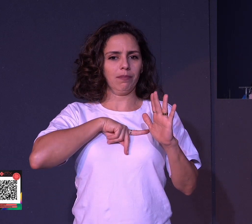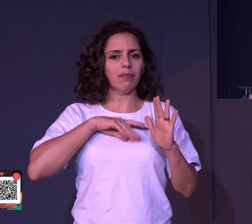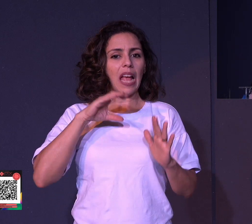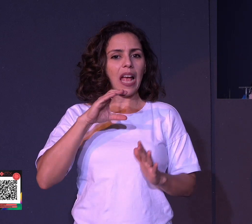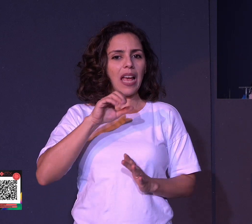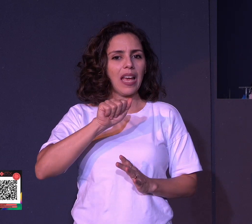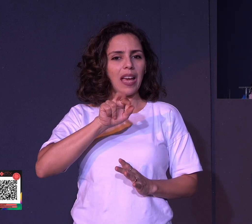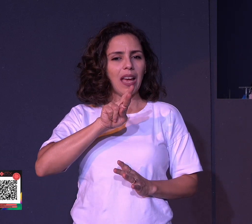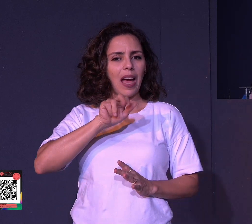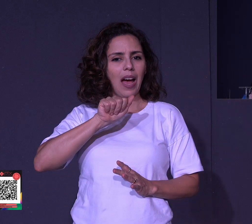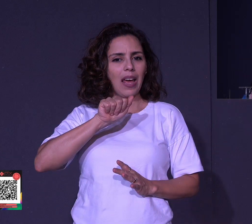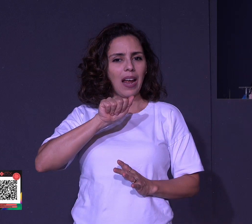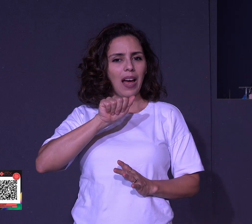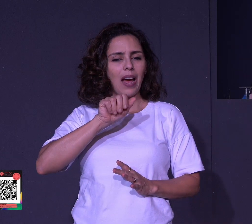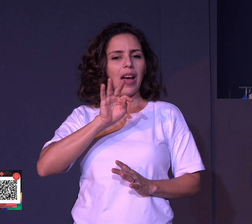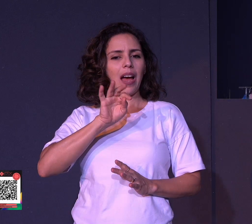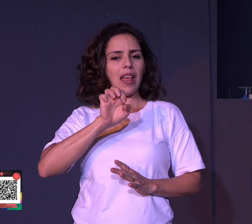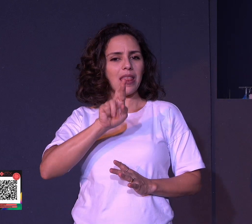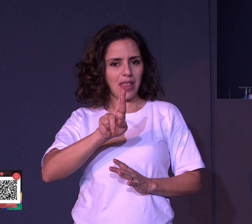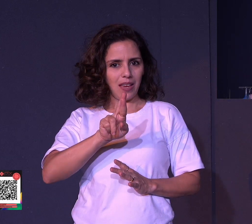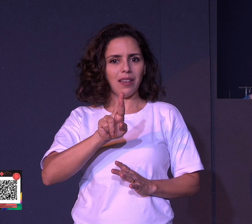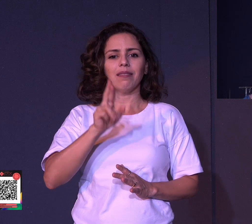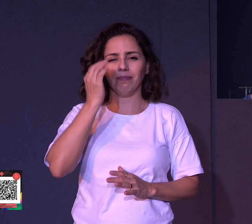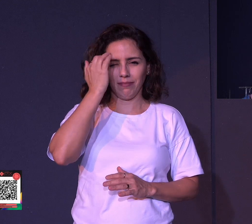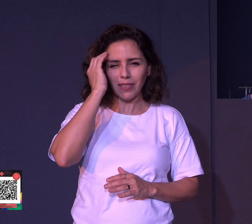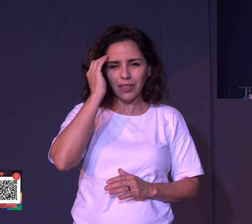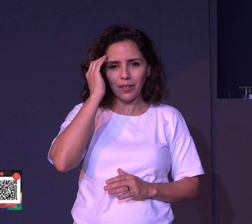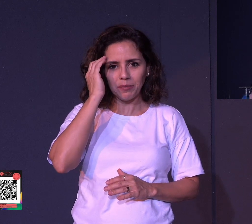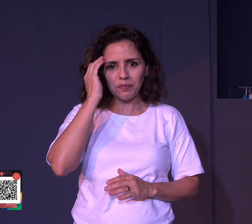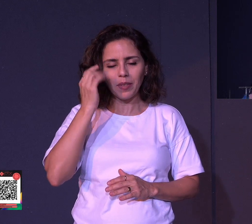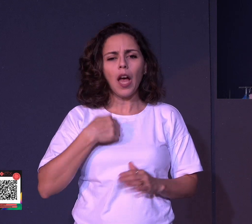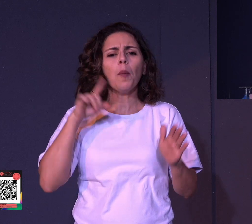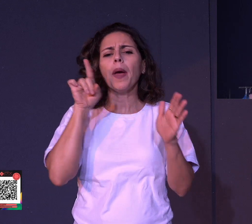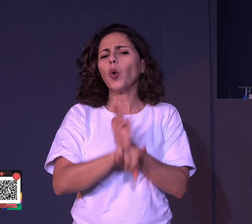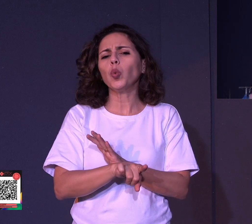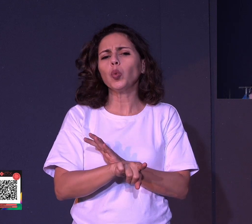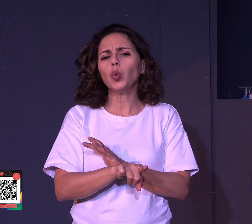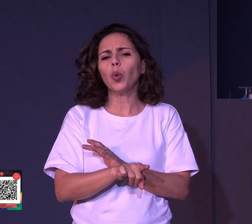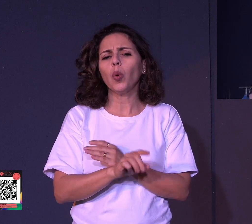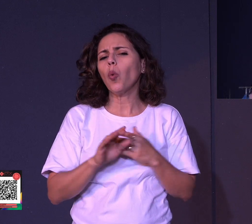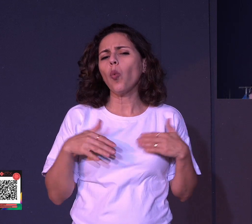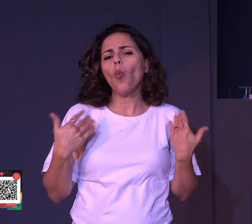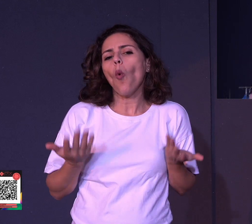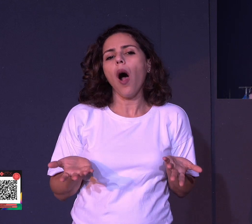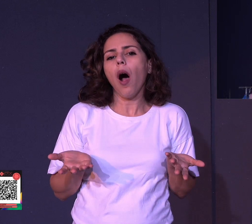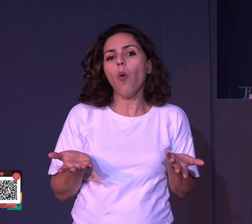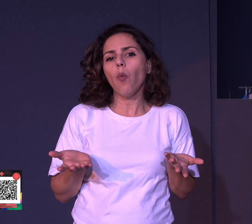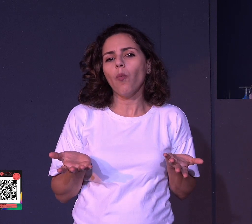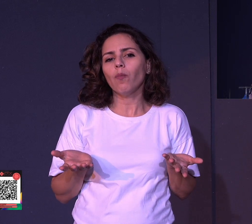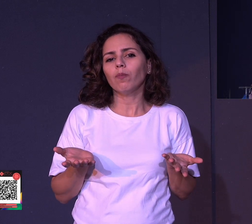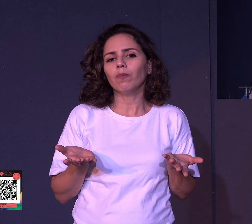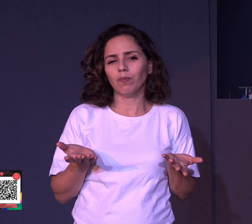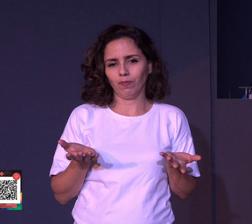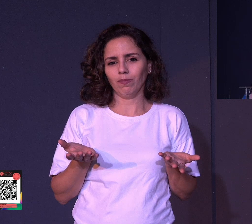no... Quais têm sido as nossas intenções? Olha só o que é que Jesus disse em Mateus